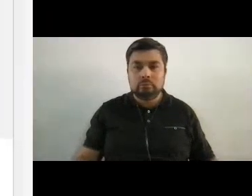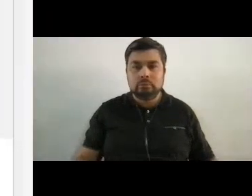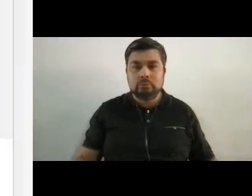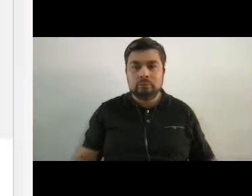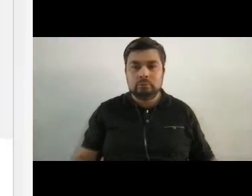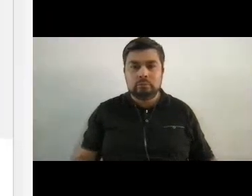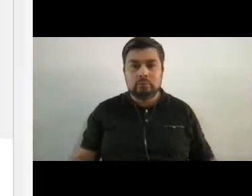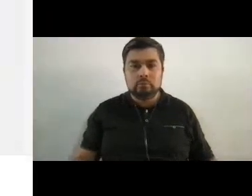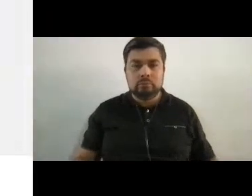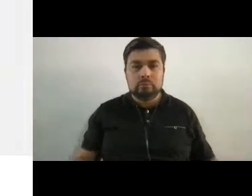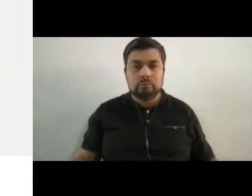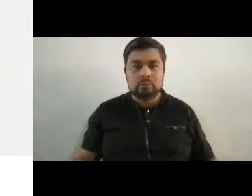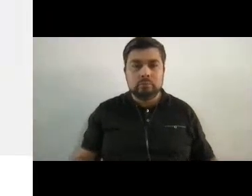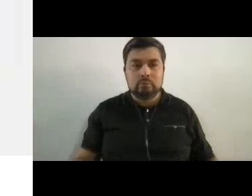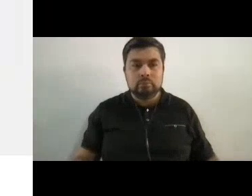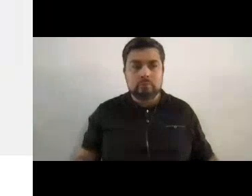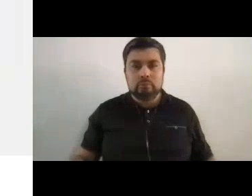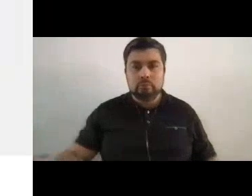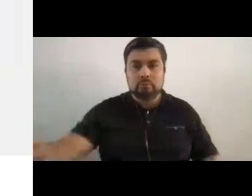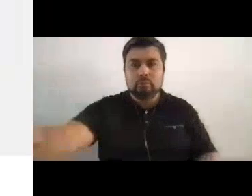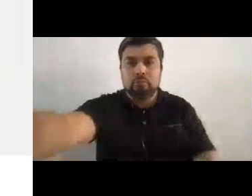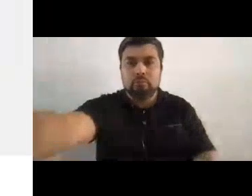Eso espero.